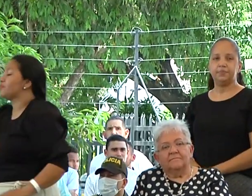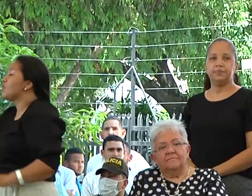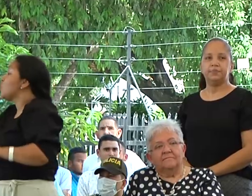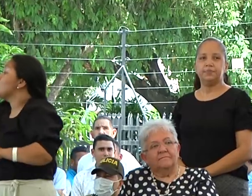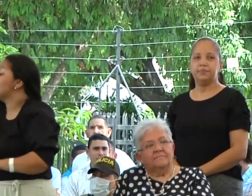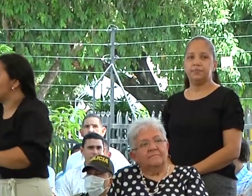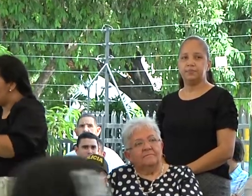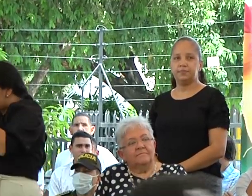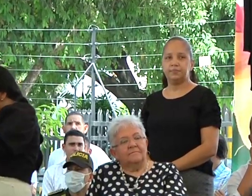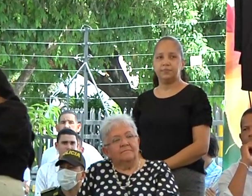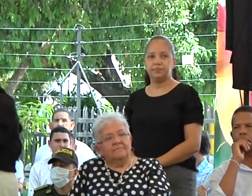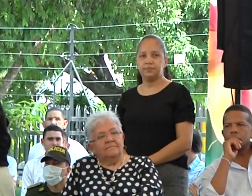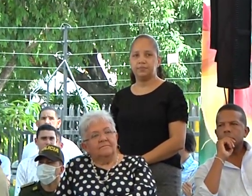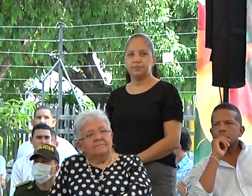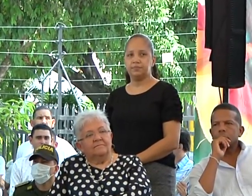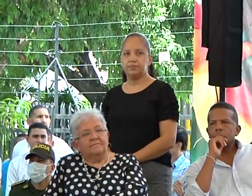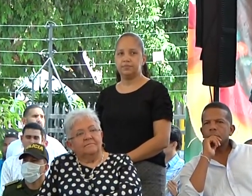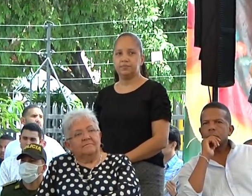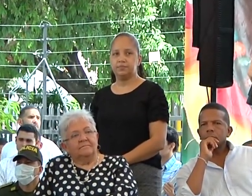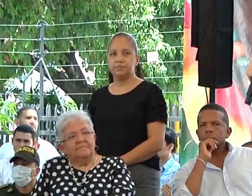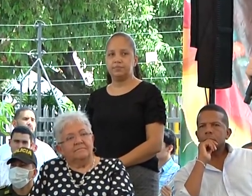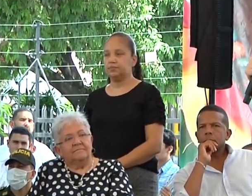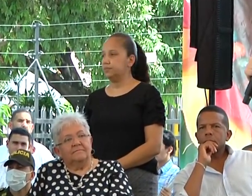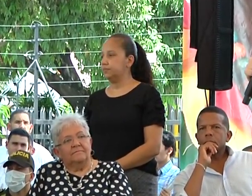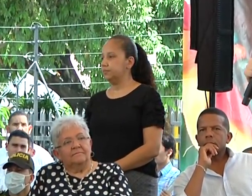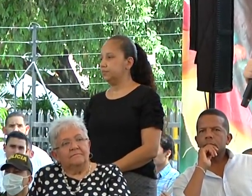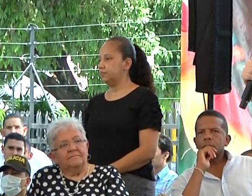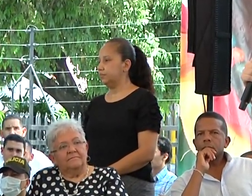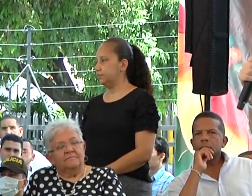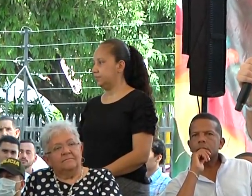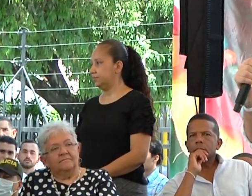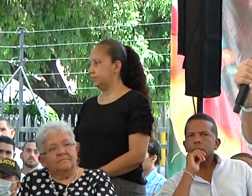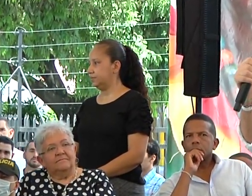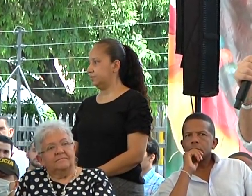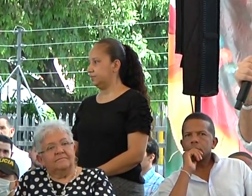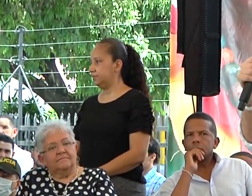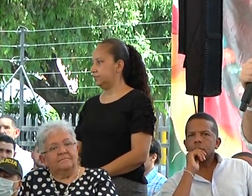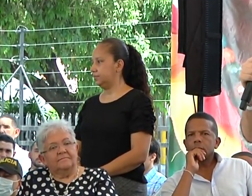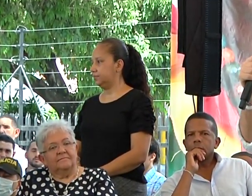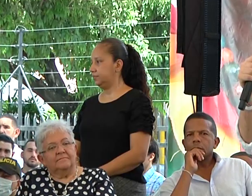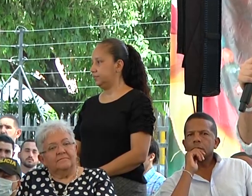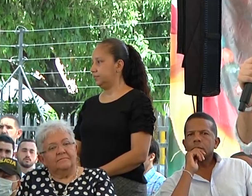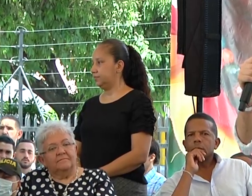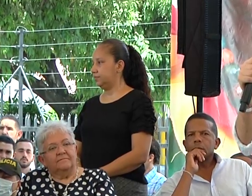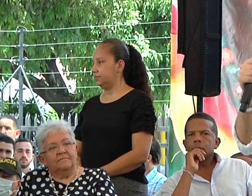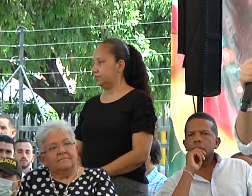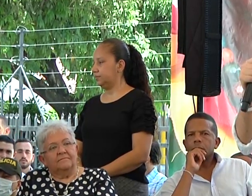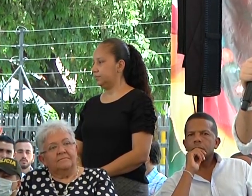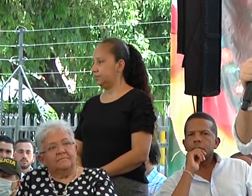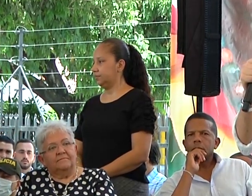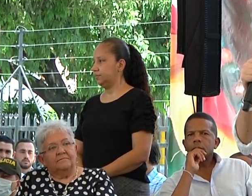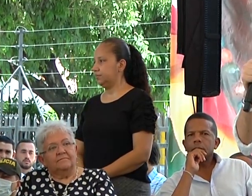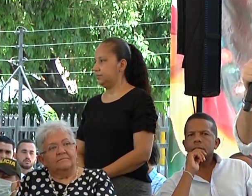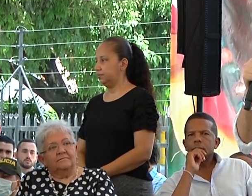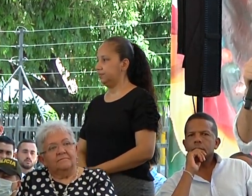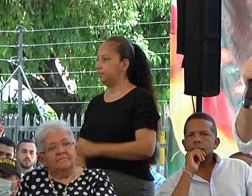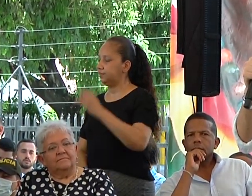decirle de esta manera, a recuperar la voz popular para hacerla parte de los planes de gobierno. De eso se trata